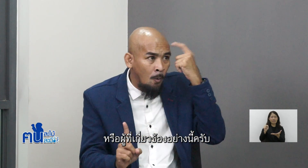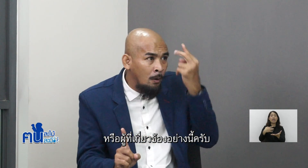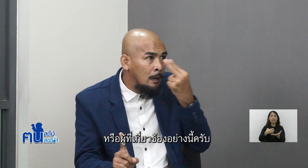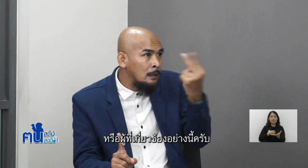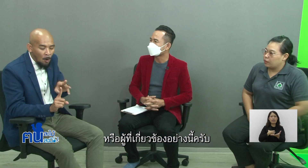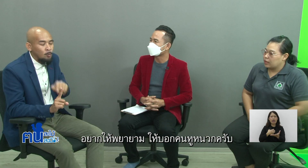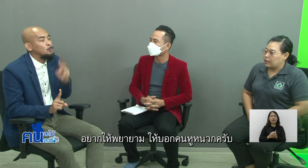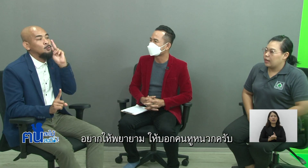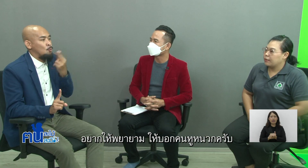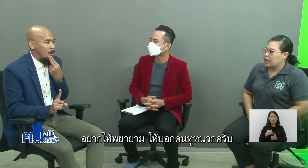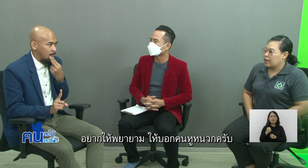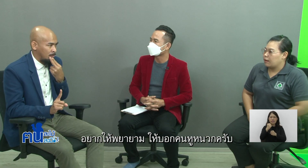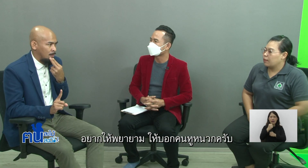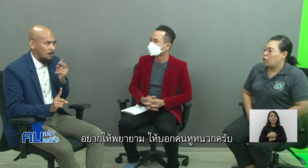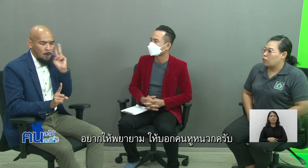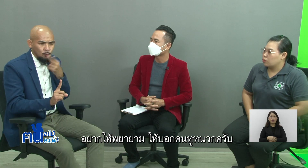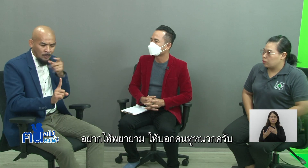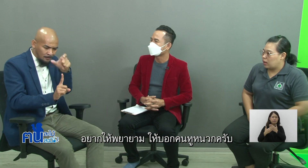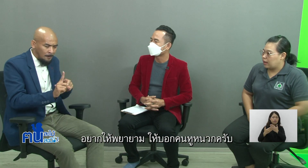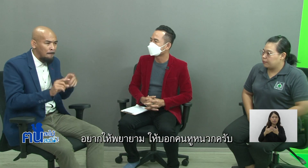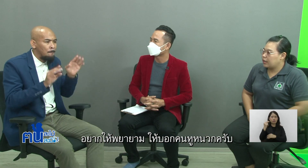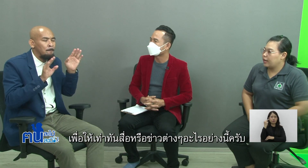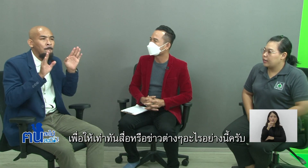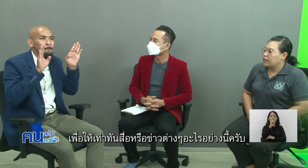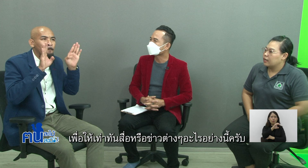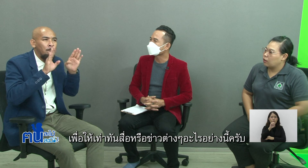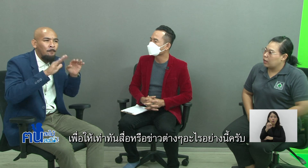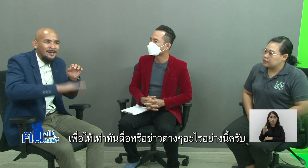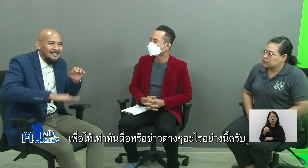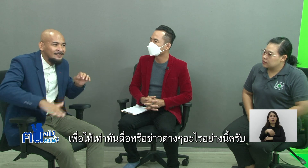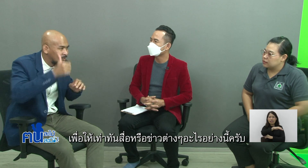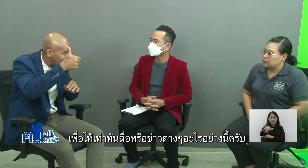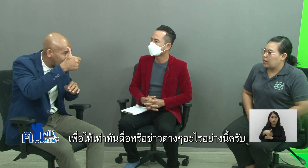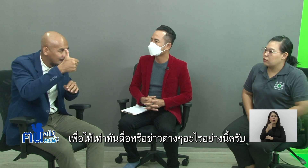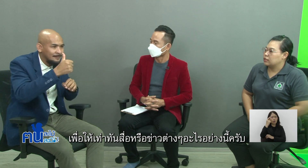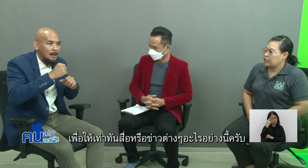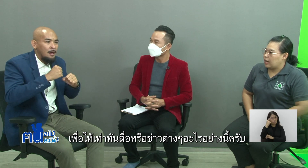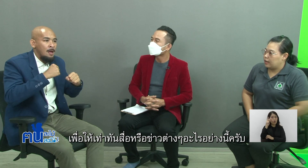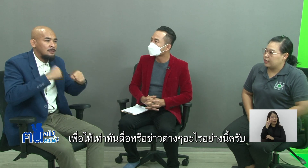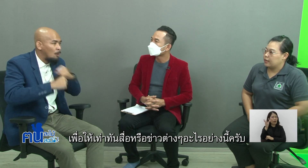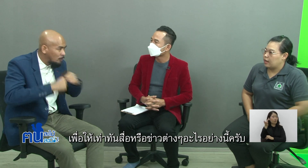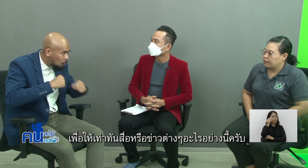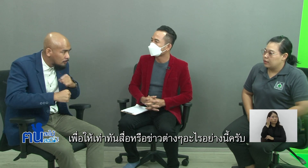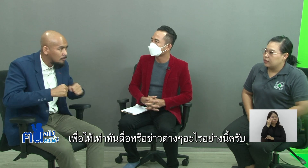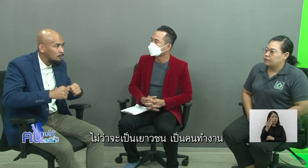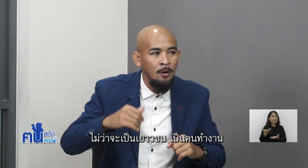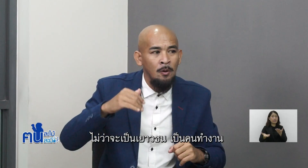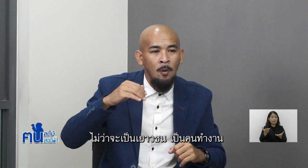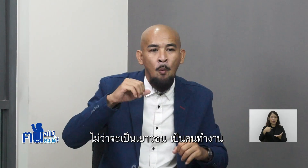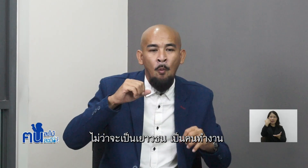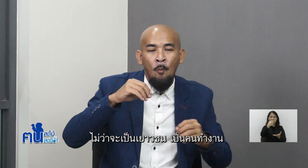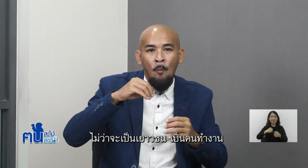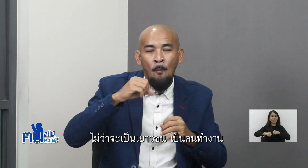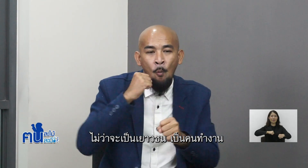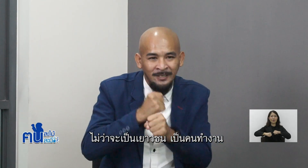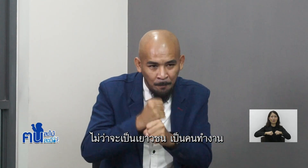ข้องอย่างเงี้ยครับอยากให้พยายามให้บอกคนหูหนวกครับเพื่อให้เท่าทันสื่อหรือข่าวต่างๆอะไรเงี้ยครับไม่ว่าจะเป็น